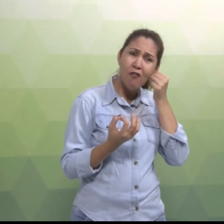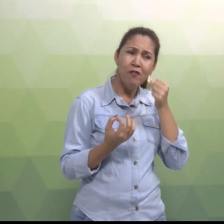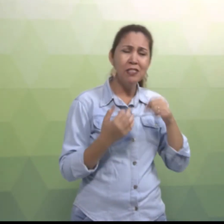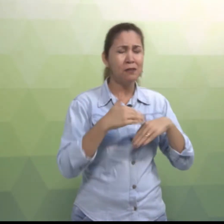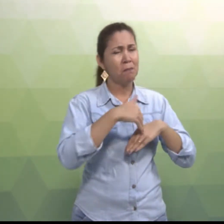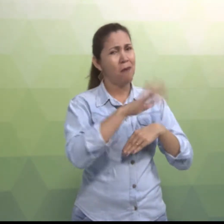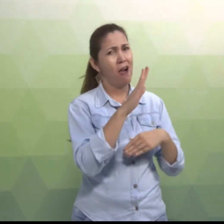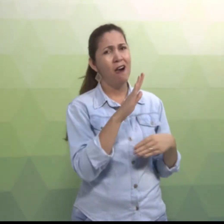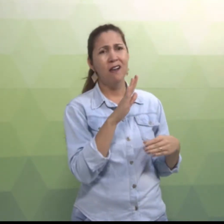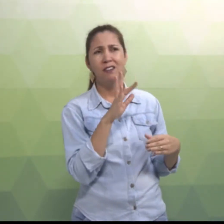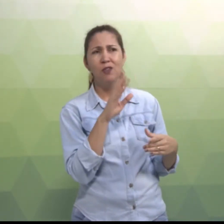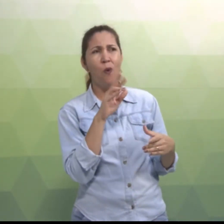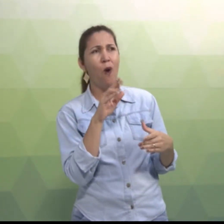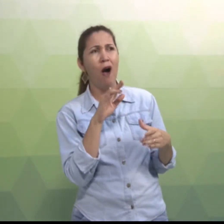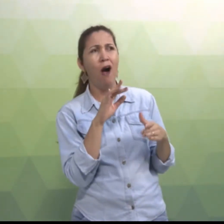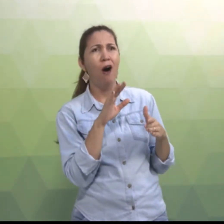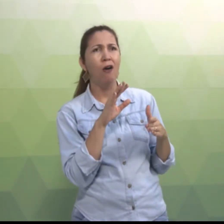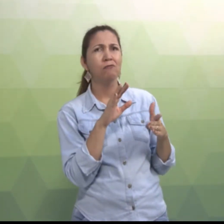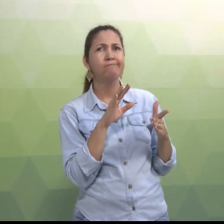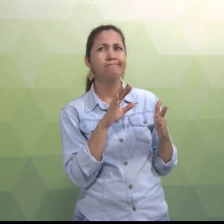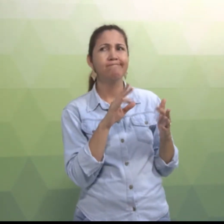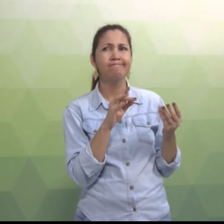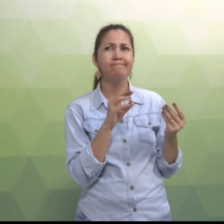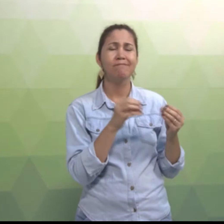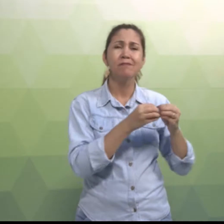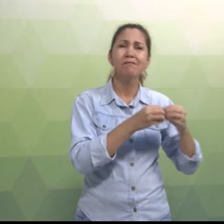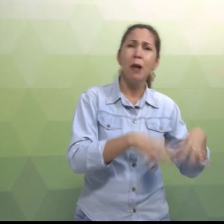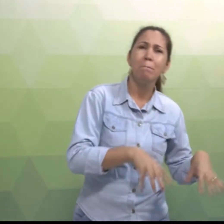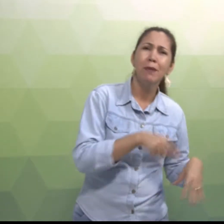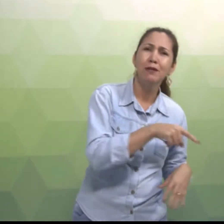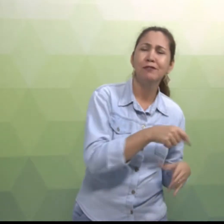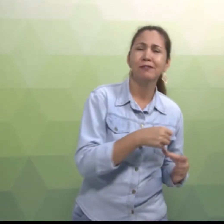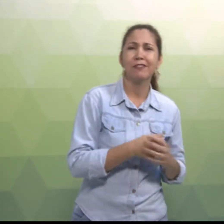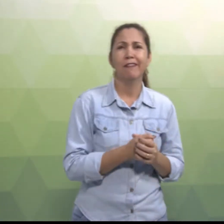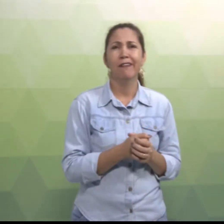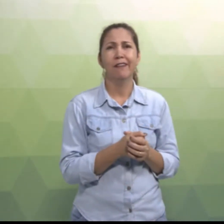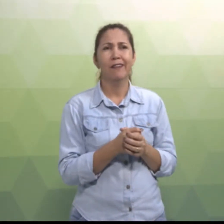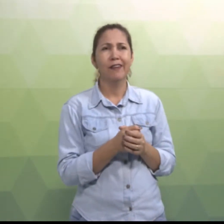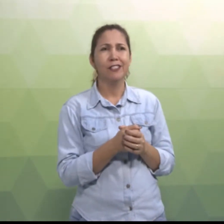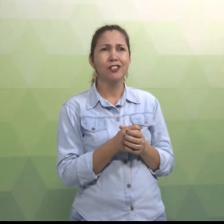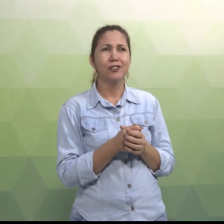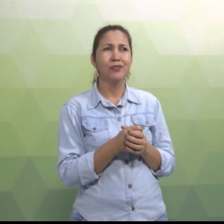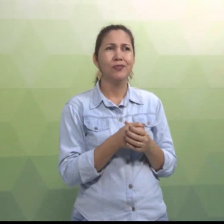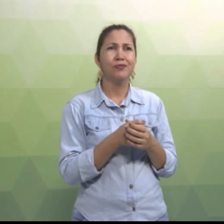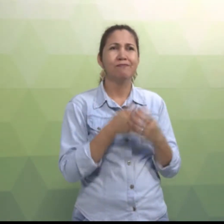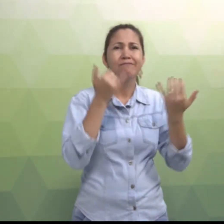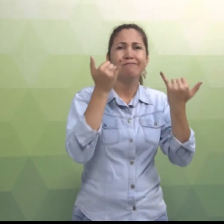de família de ouvintes, ele, como posso dizer, ele tem prejuízos.